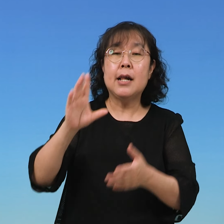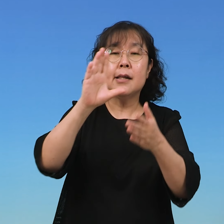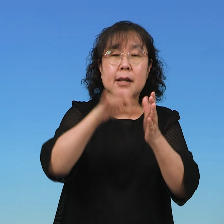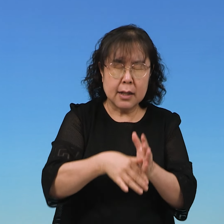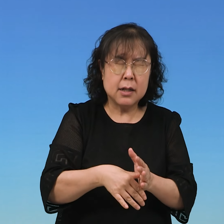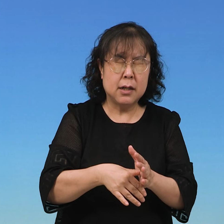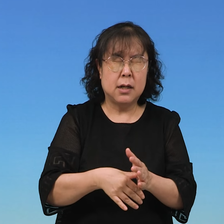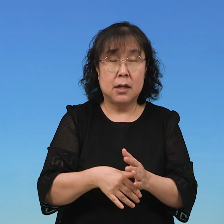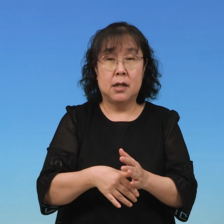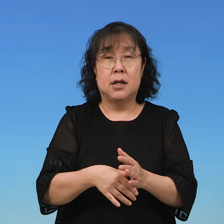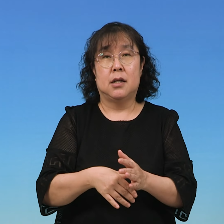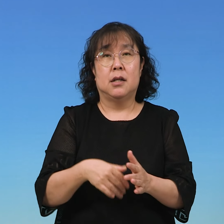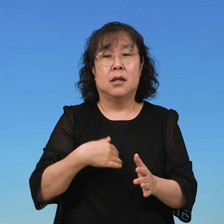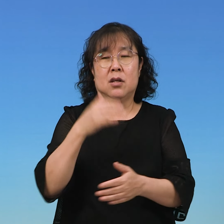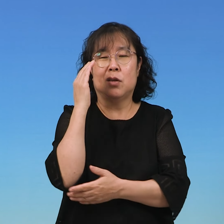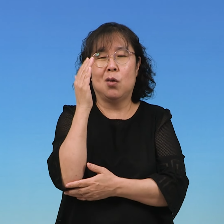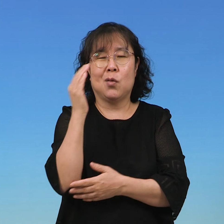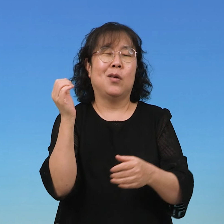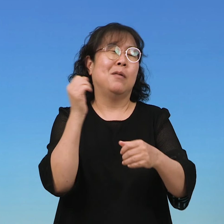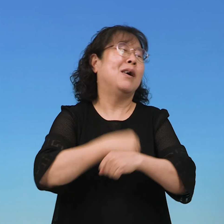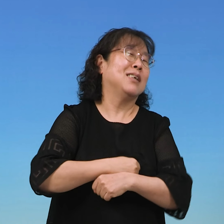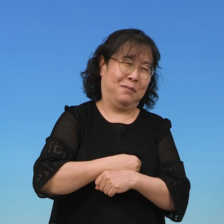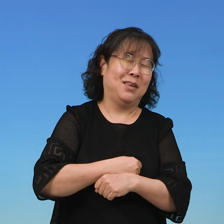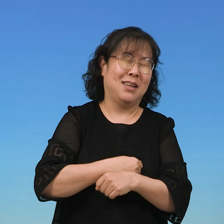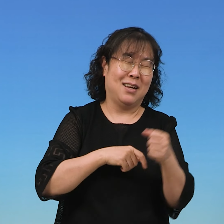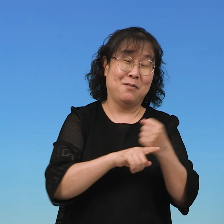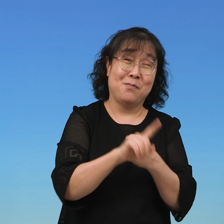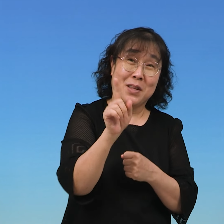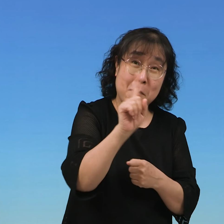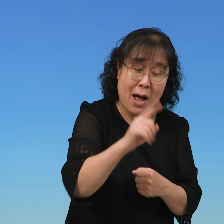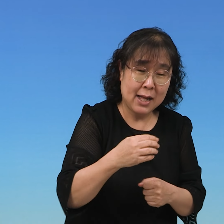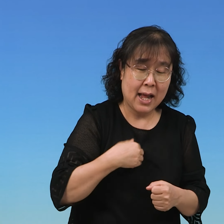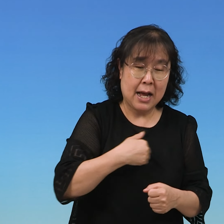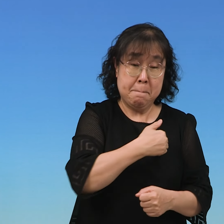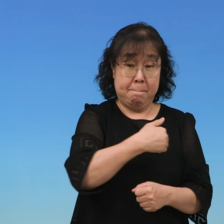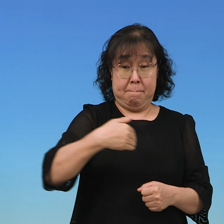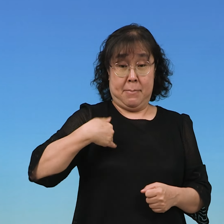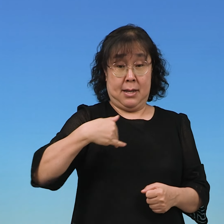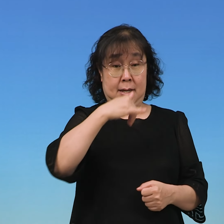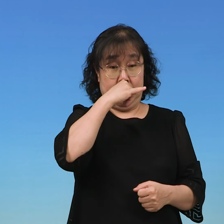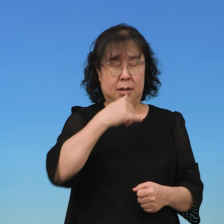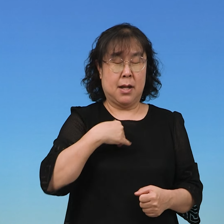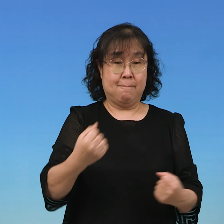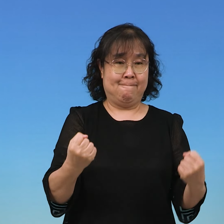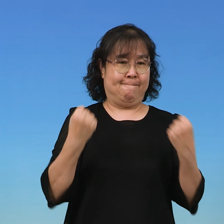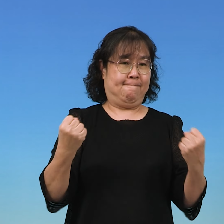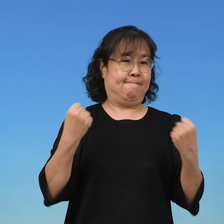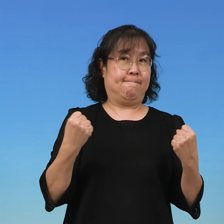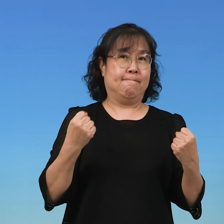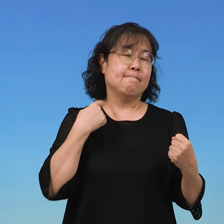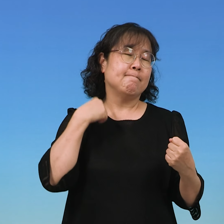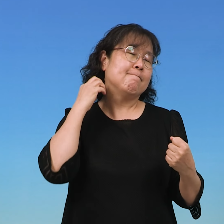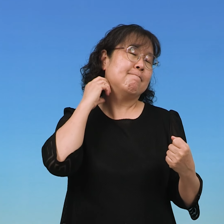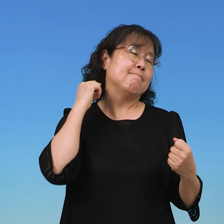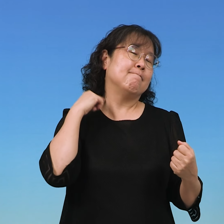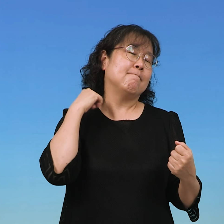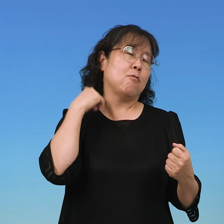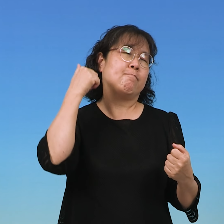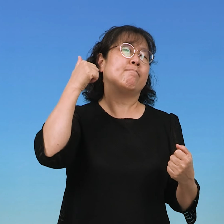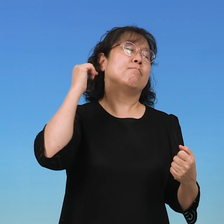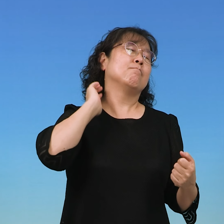보니까요, 제가 자신감이 넘쳐가지고 힘이 들어갔어요. 힘 들어가니까 눈 뜨고 설교한 거예요.